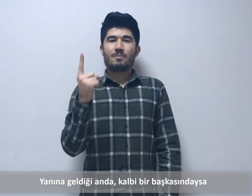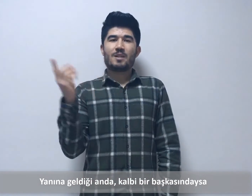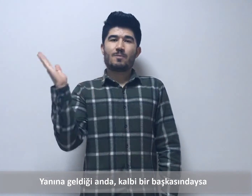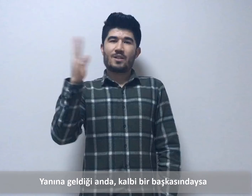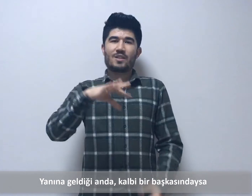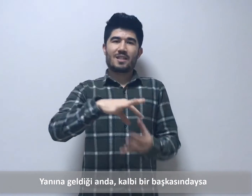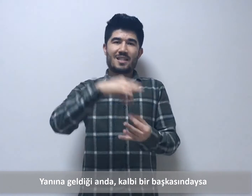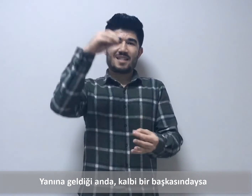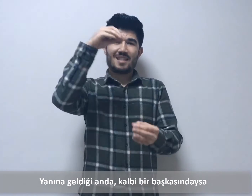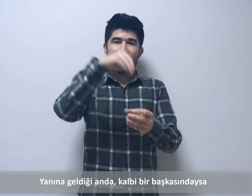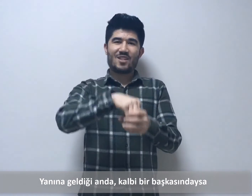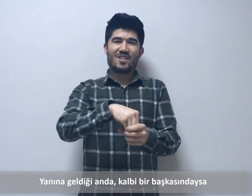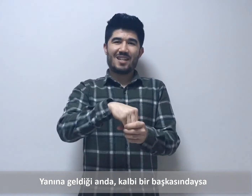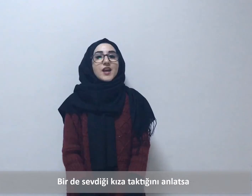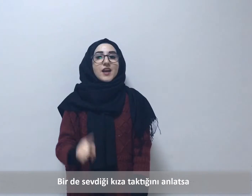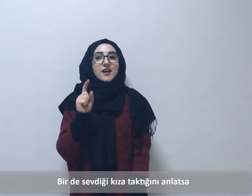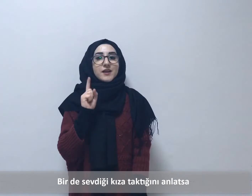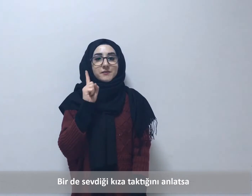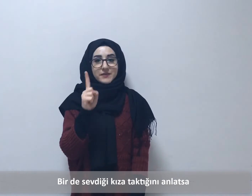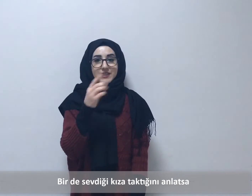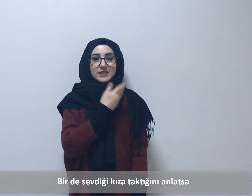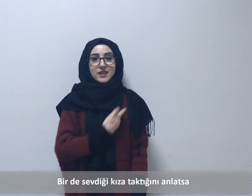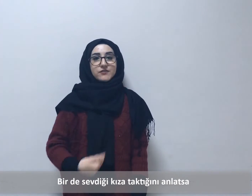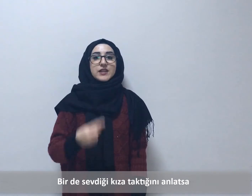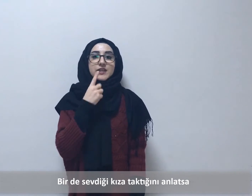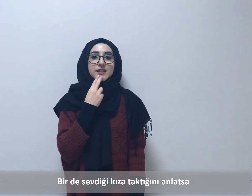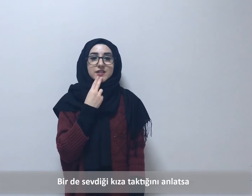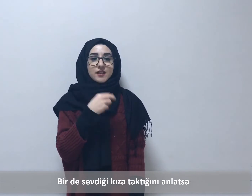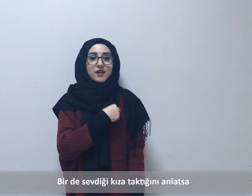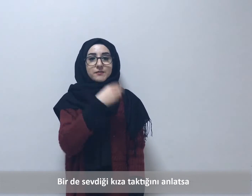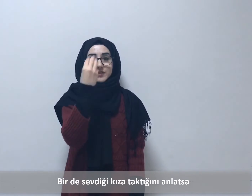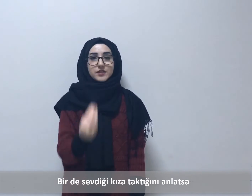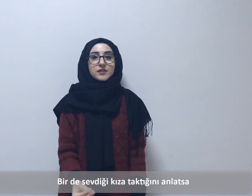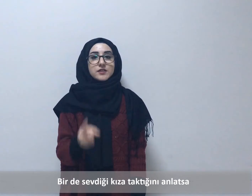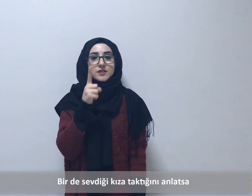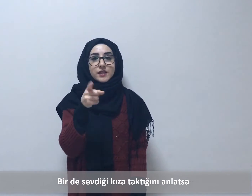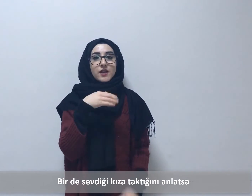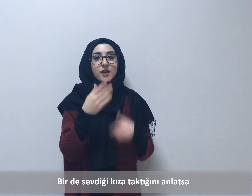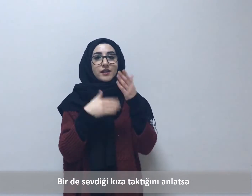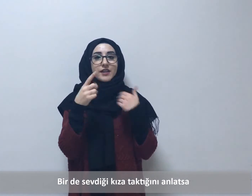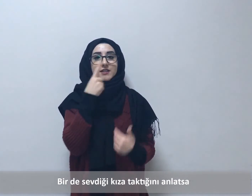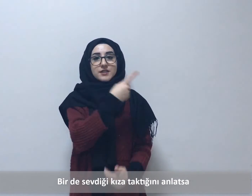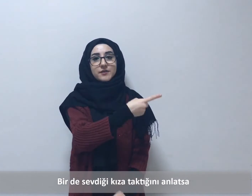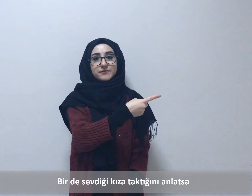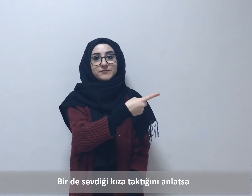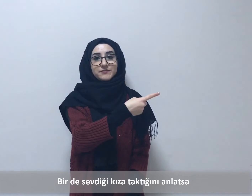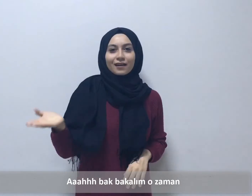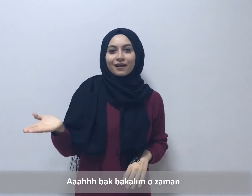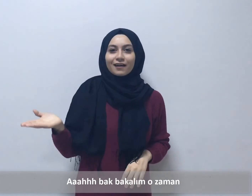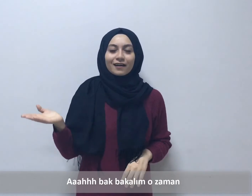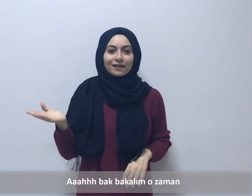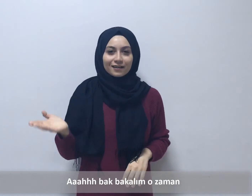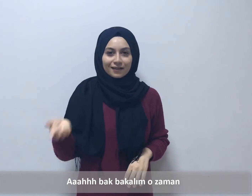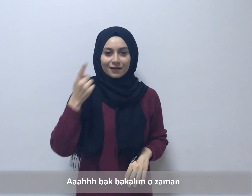başkasındaysa Bir de sevdiği kıza taktığınız sana anlatsa Ah